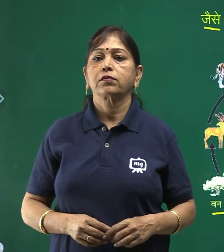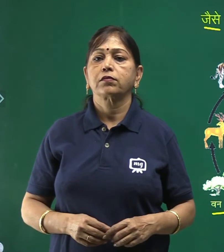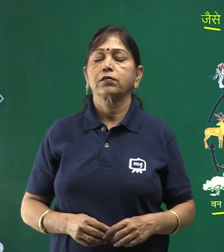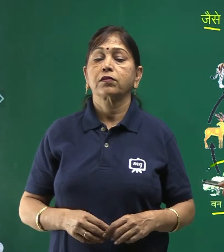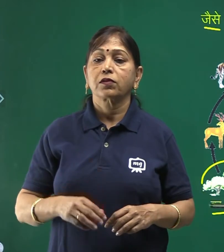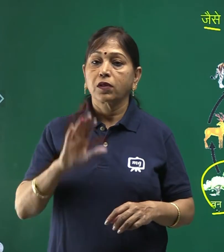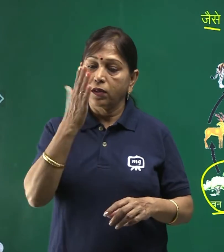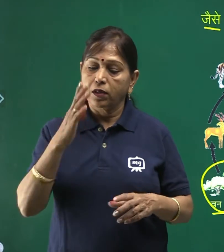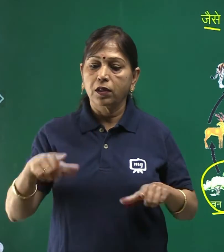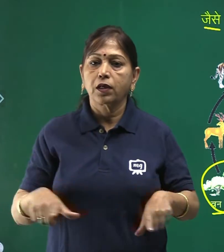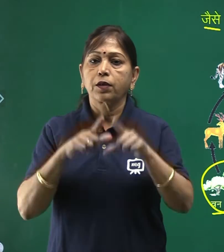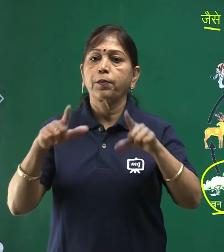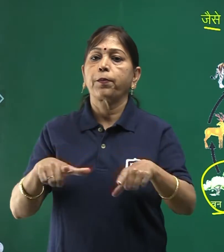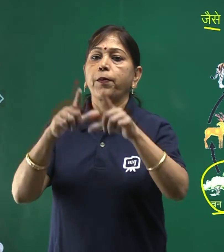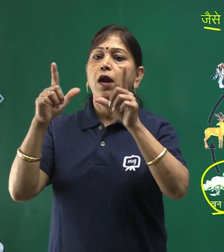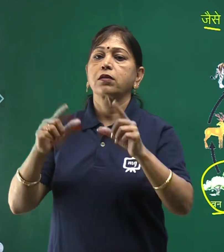हरे पौधे,